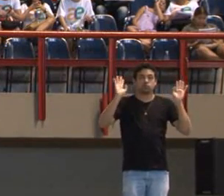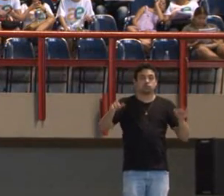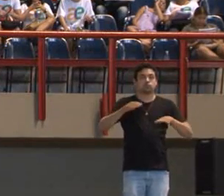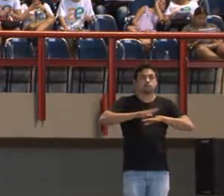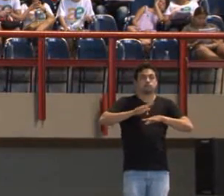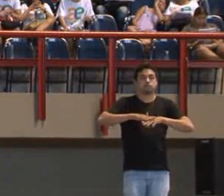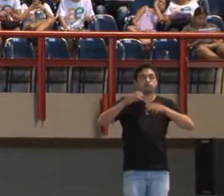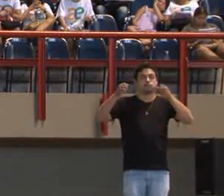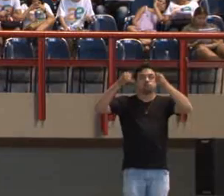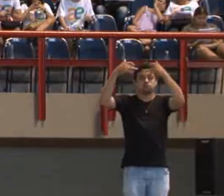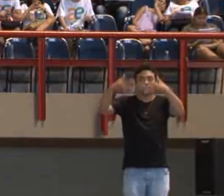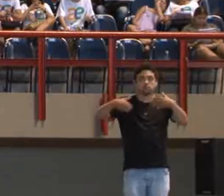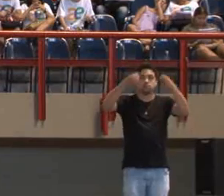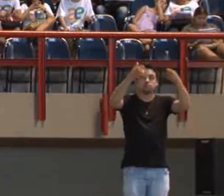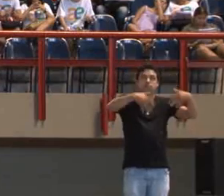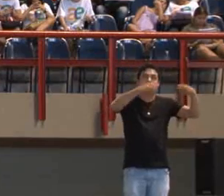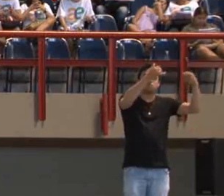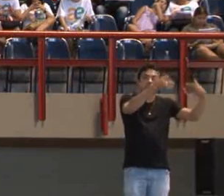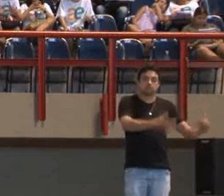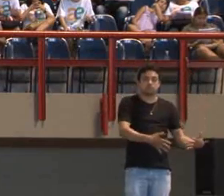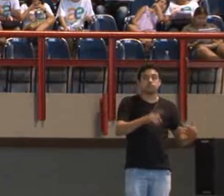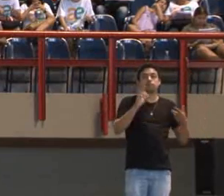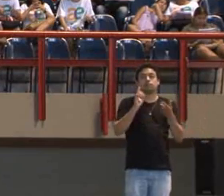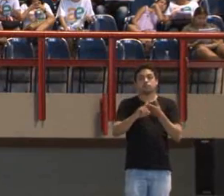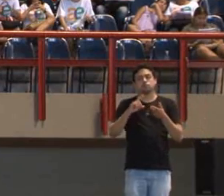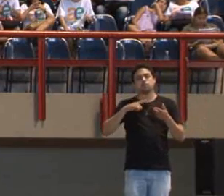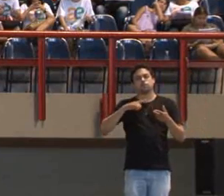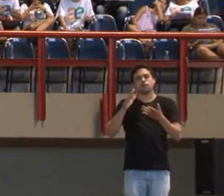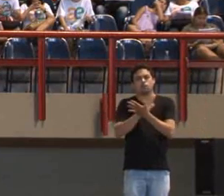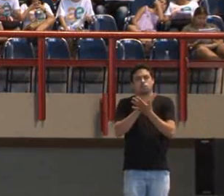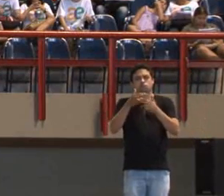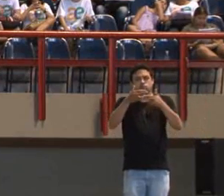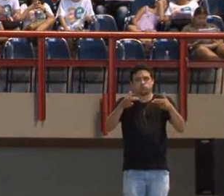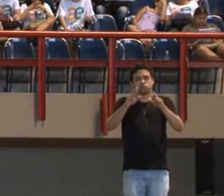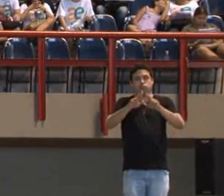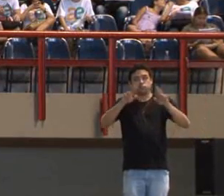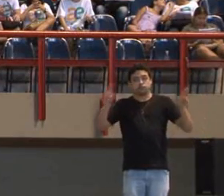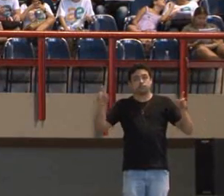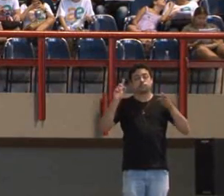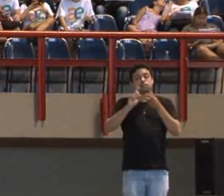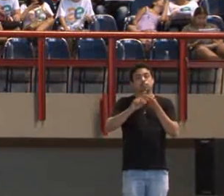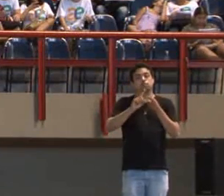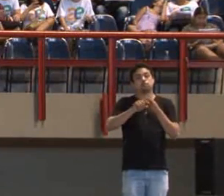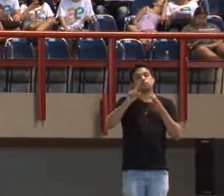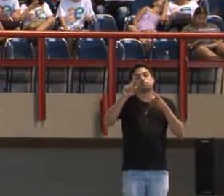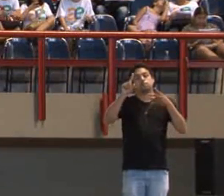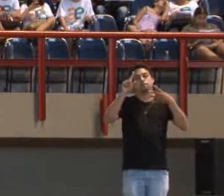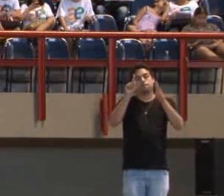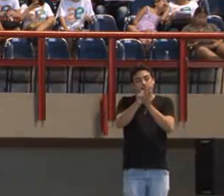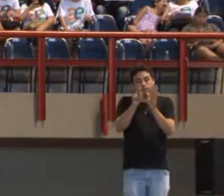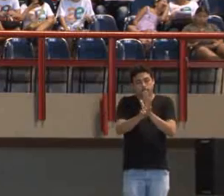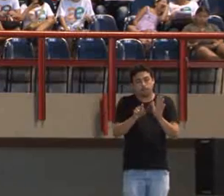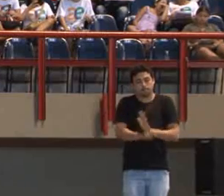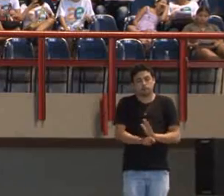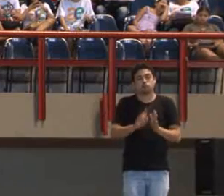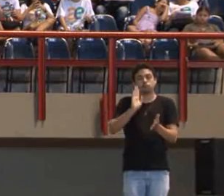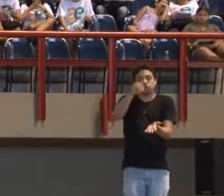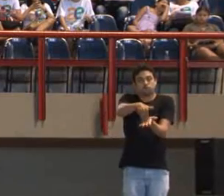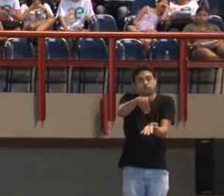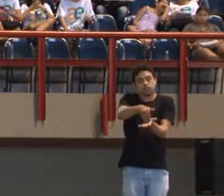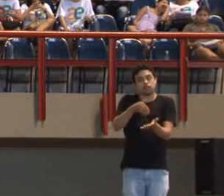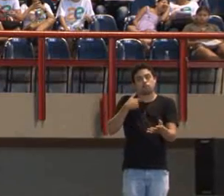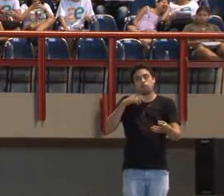explanação a partir das figuras. E coloquei uma ou duas coisinhas diferentes e escolhi algumas questões para a gente fechar a